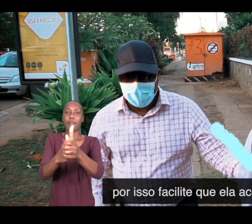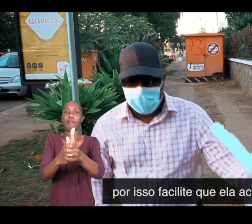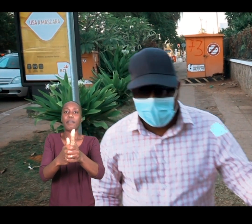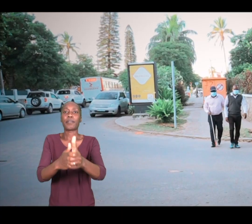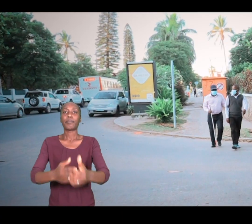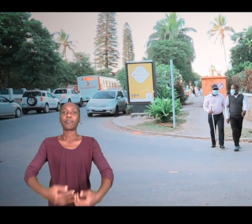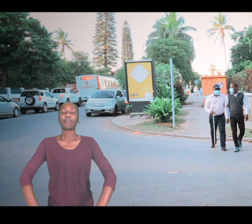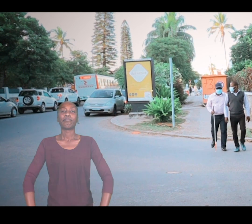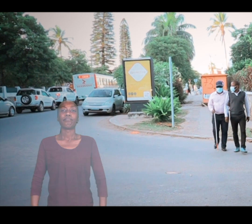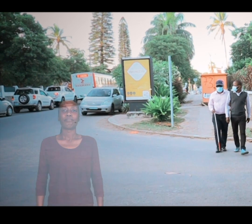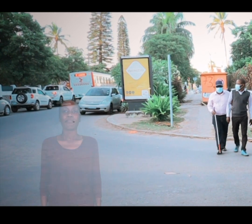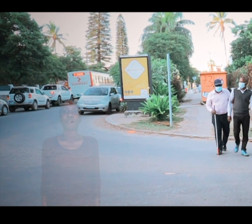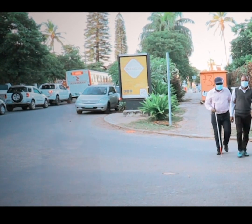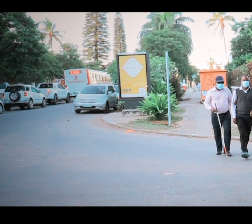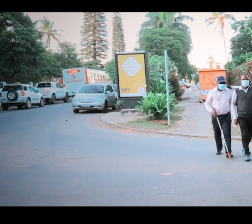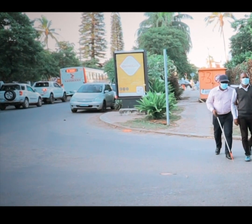braço.